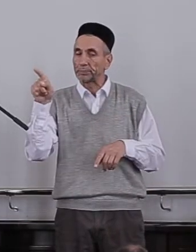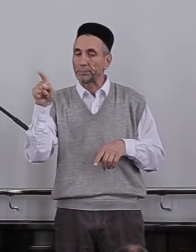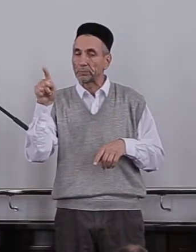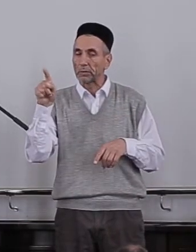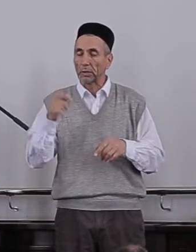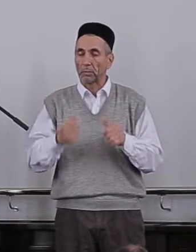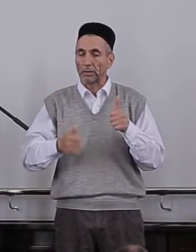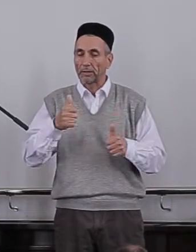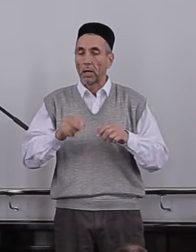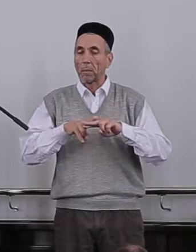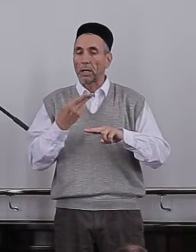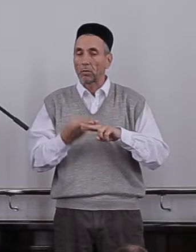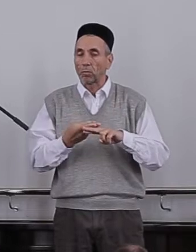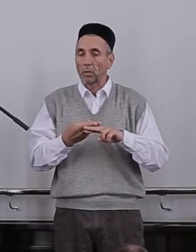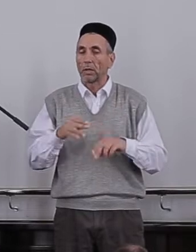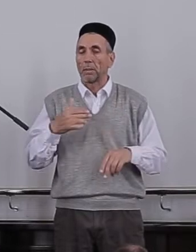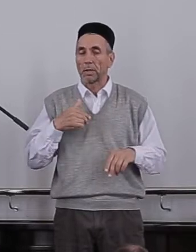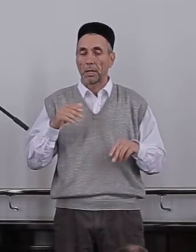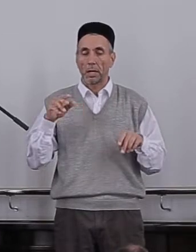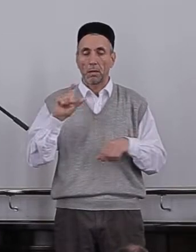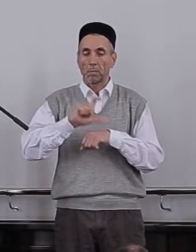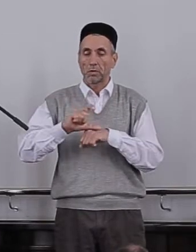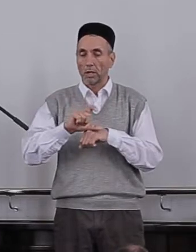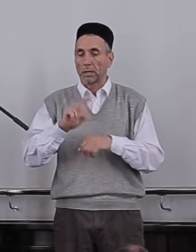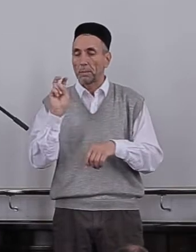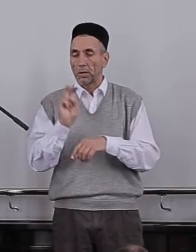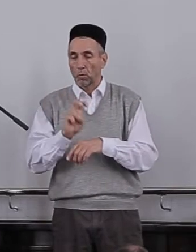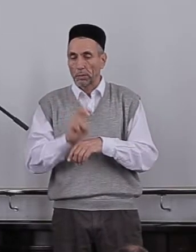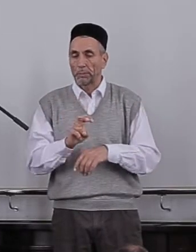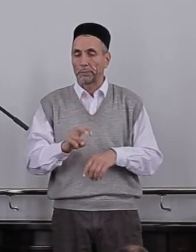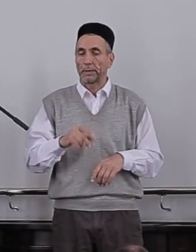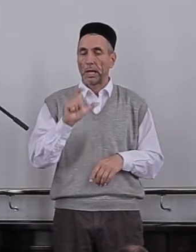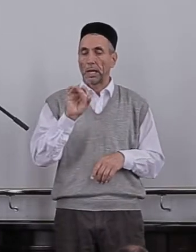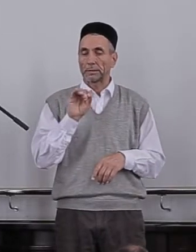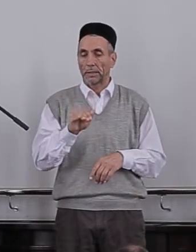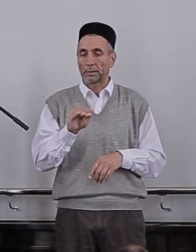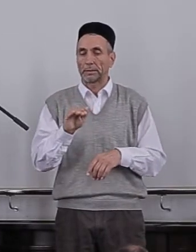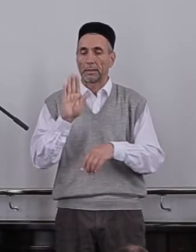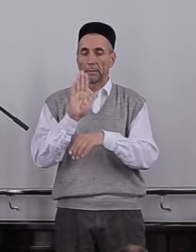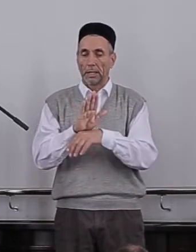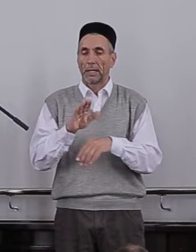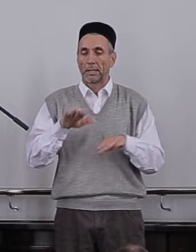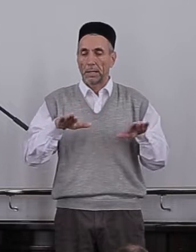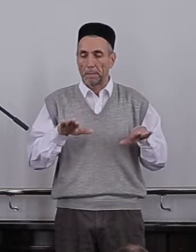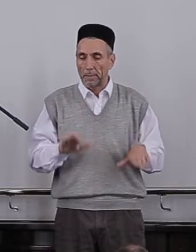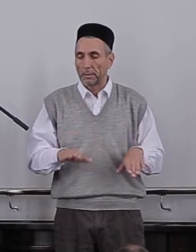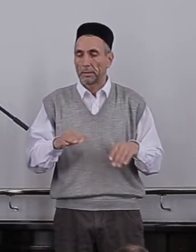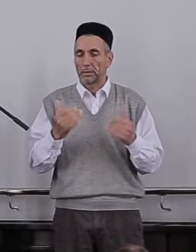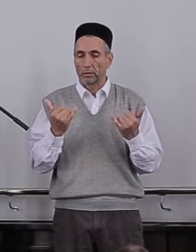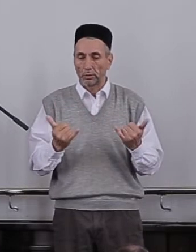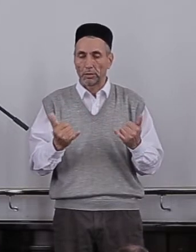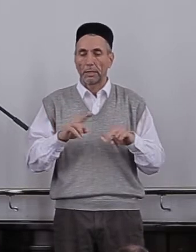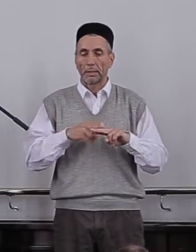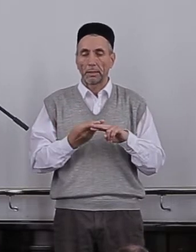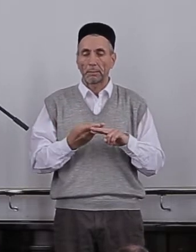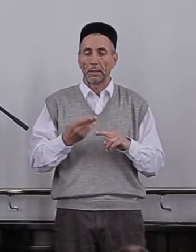белгән эшчә. Шулай итеп, без мәсҗидкә мәсәлән, әгәр дә әйтсәк, хәзрәт әйткән иде, гаурат урыннары, ягъни хәзер бер дигә